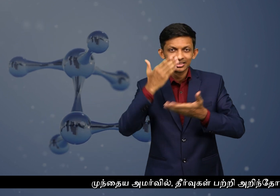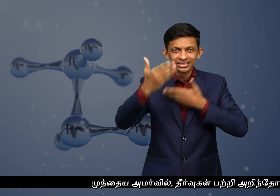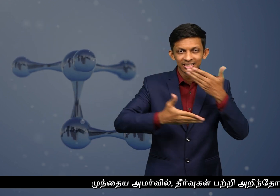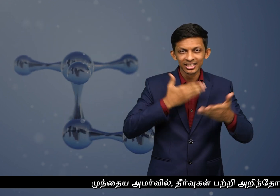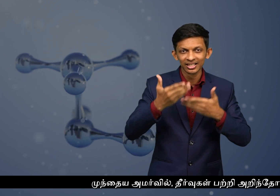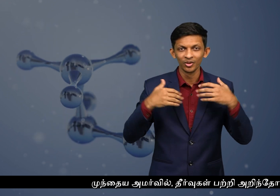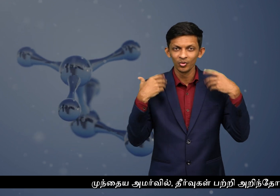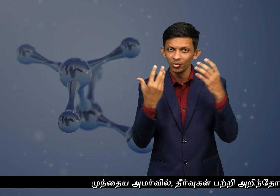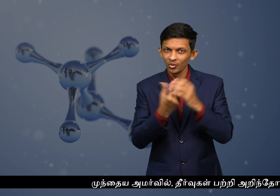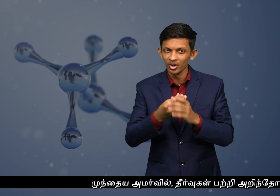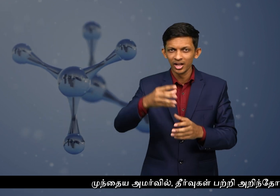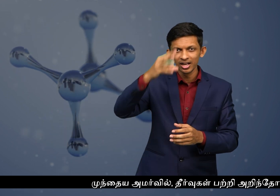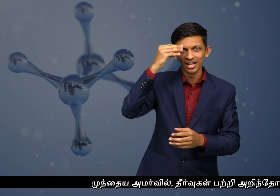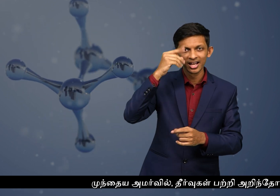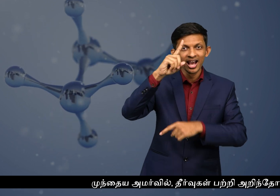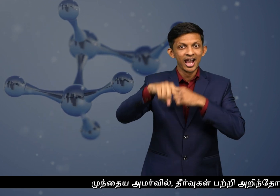அறிந்தோம்.